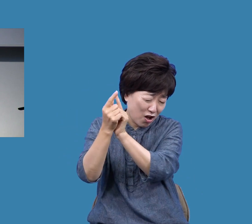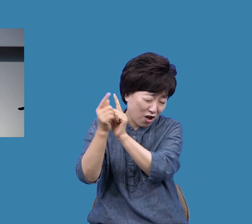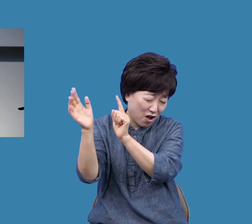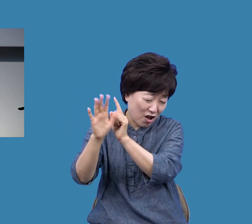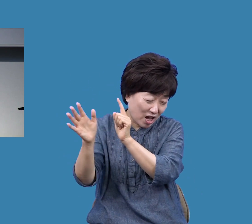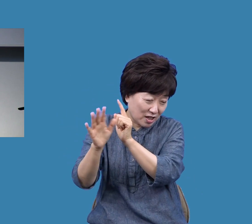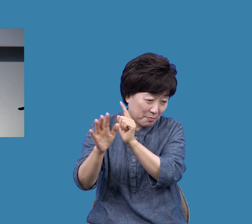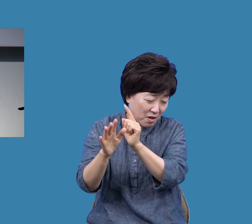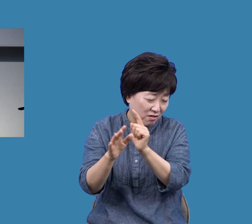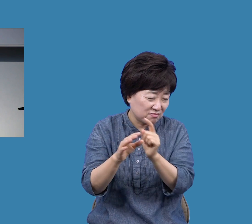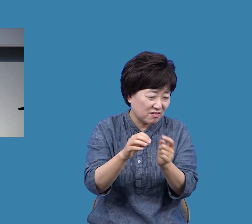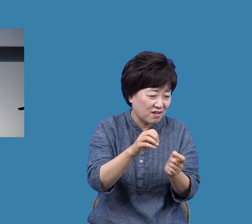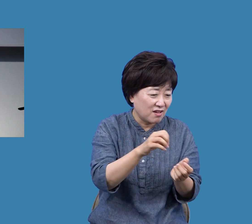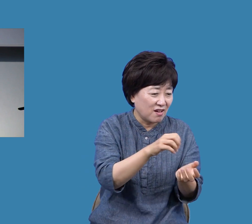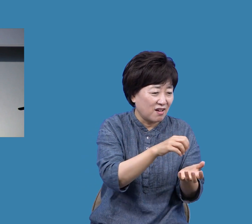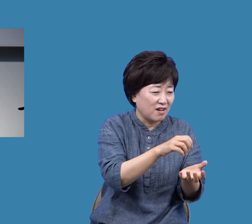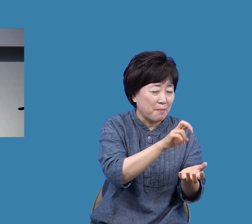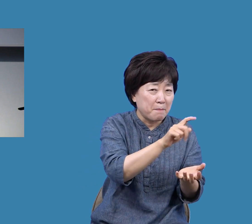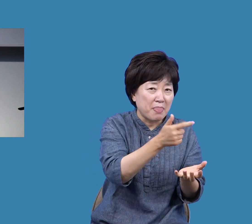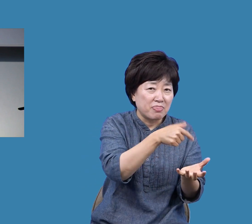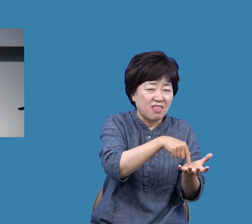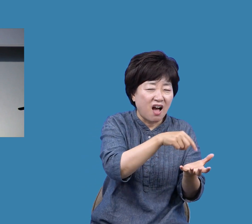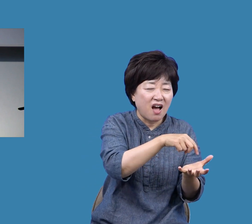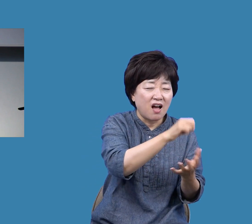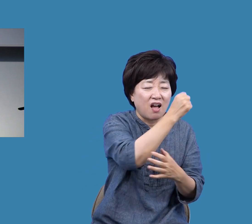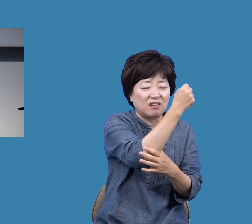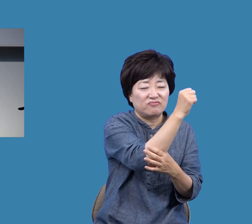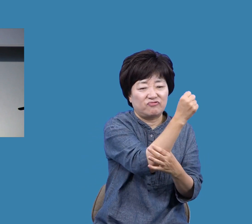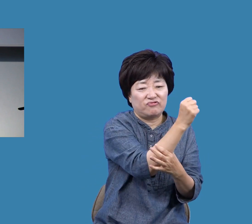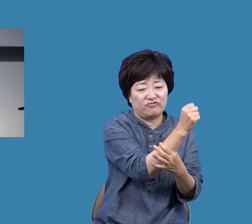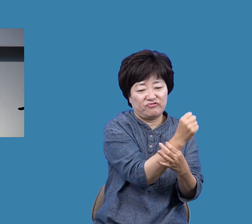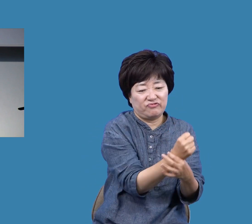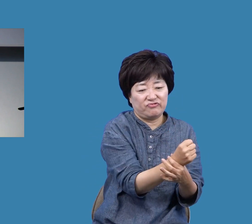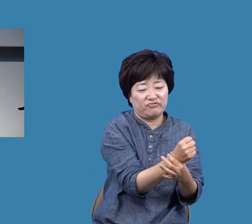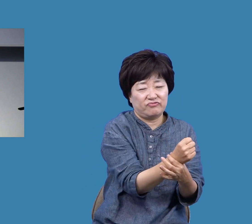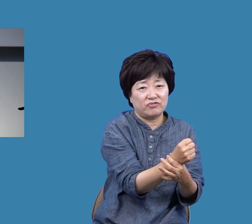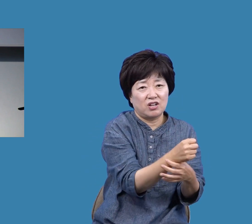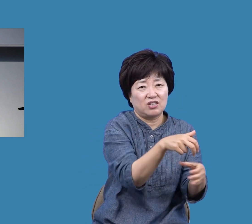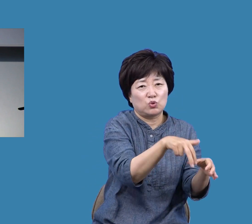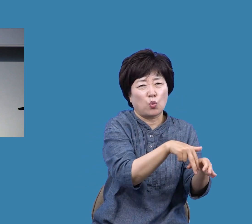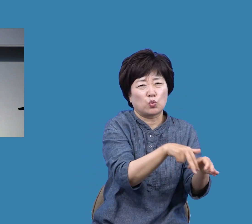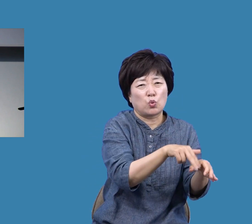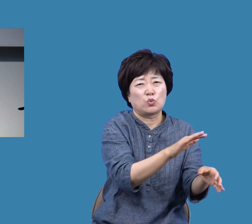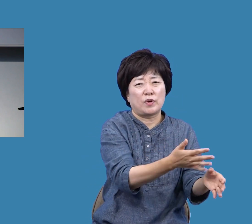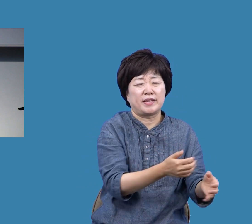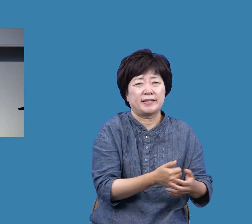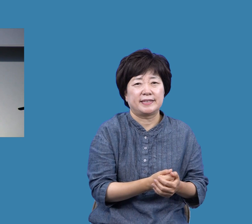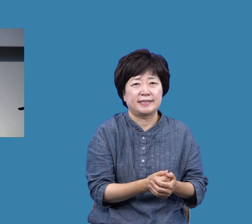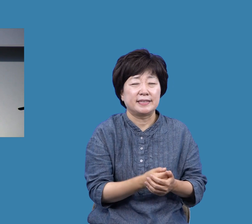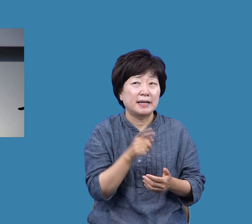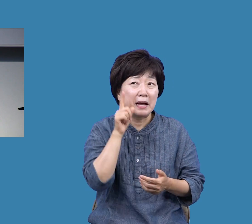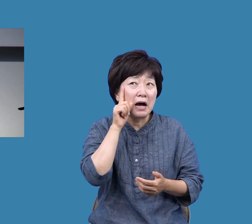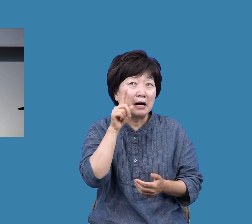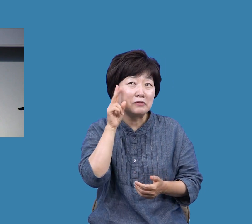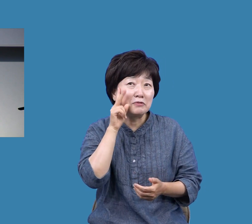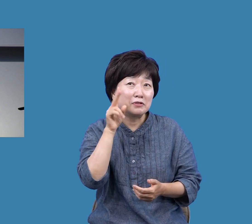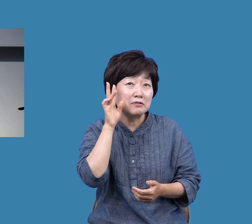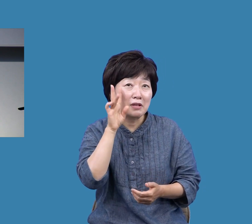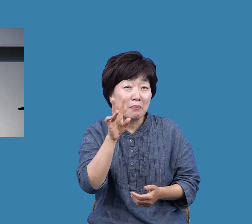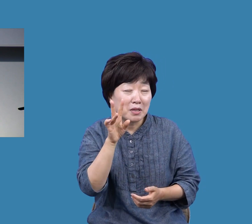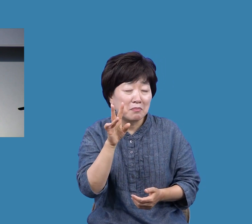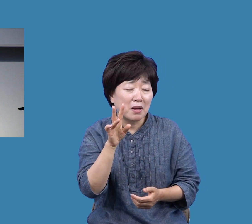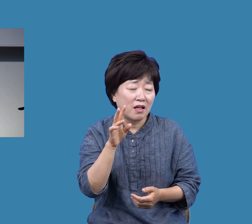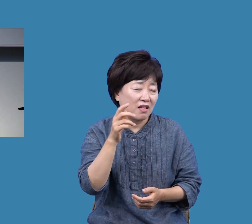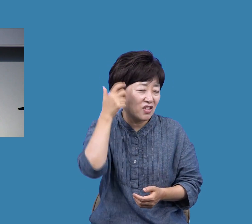어리어리해서 끊어지면요 금방 종교가 돼요. 3일까지도 안 갈걸. 한 3일만 해롱해롱 영적으로 하고